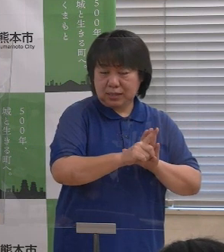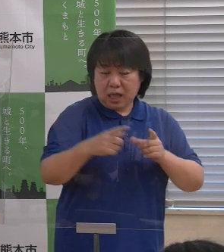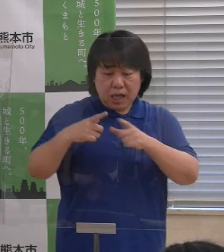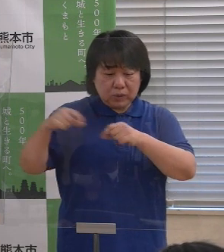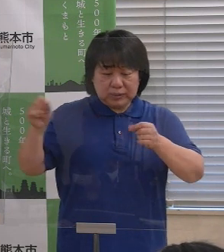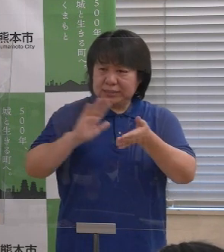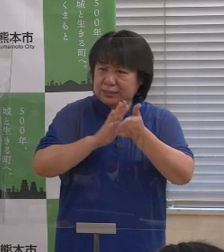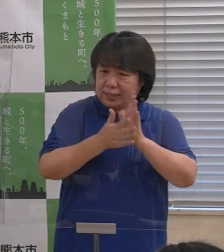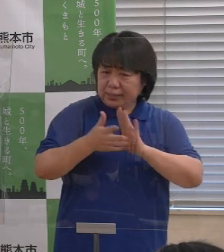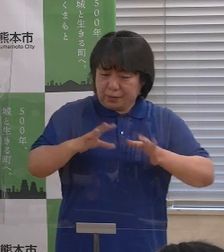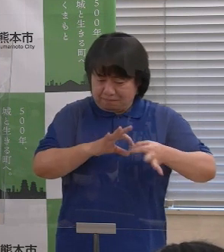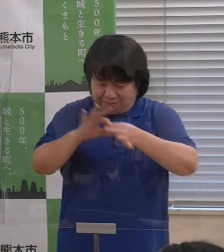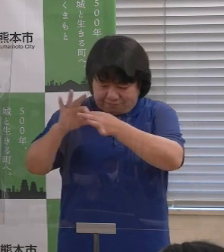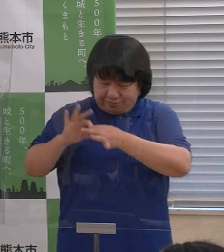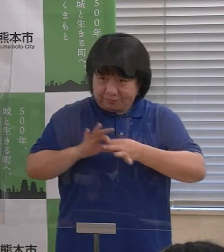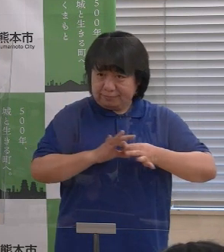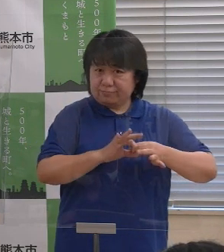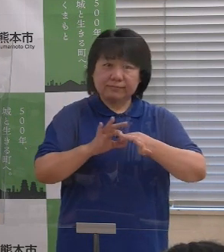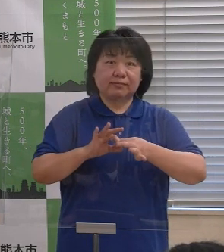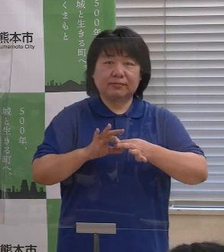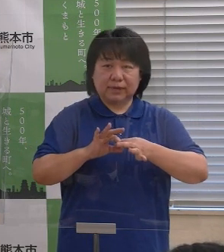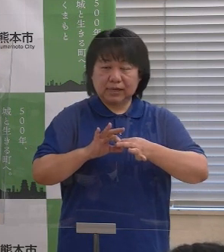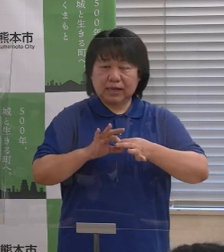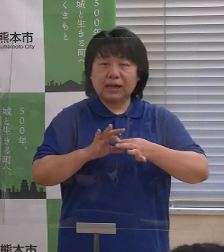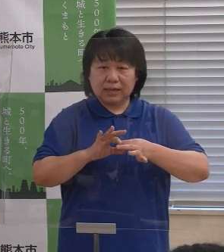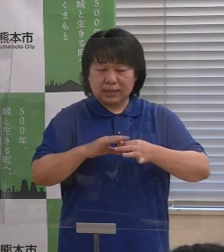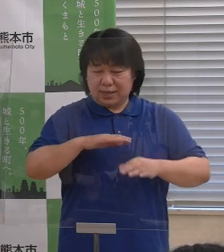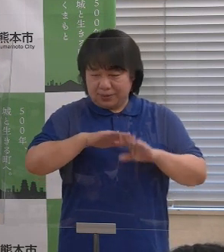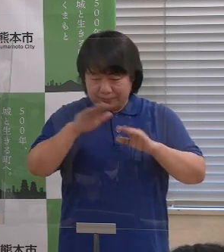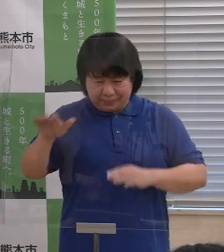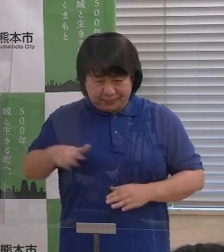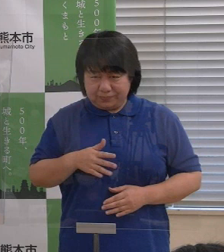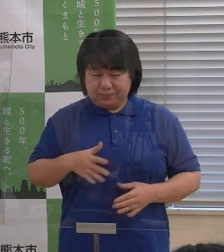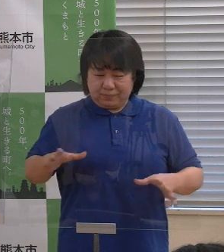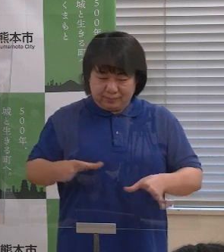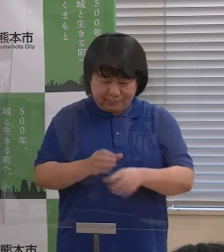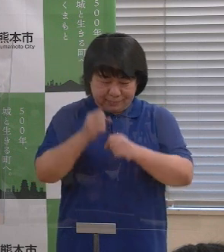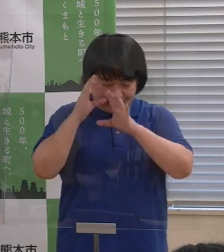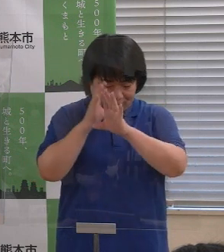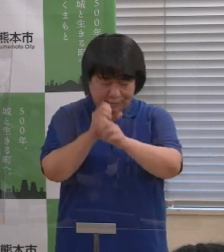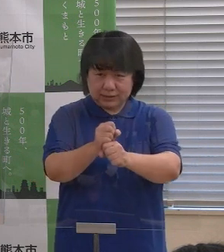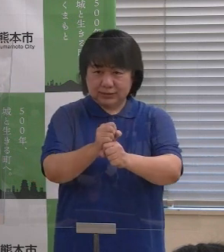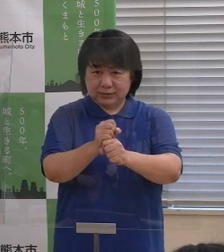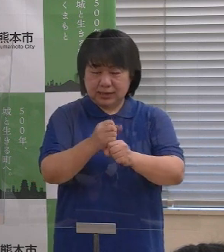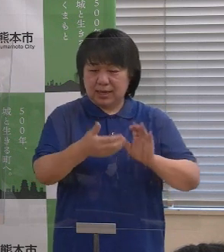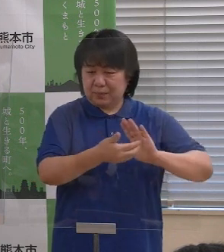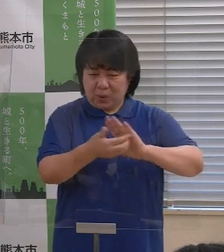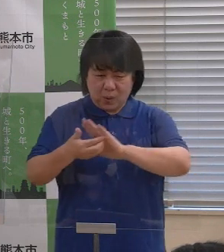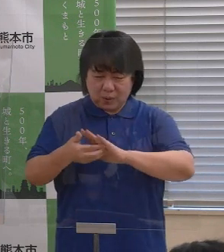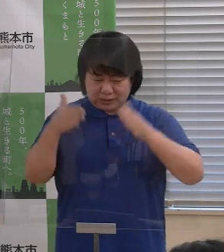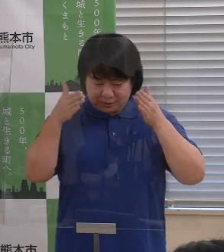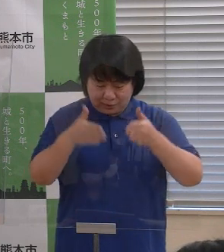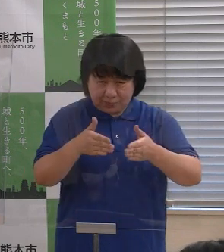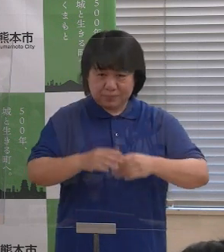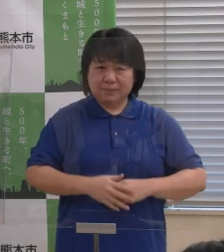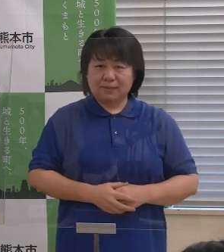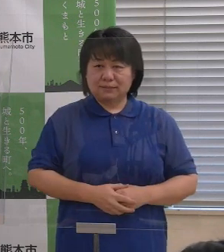国県と緊密に連携を図りながら、全庁一丸となって感染拡大防止に全力で取り組んでまいります